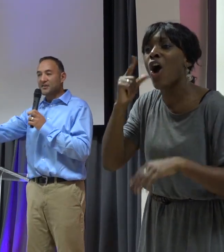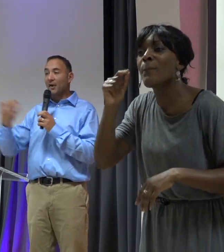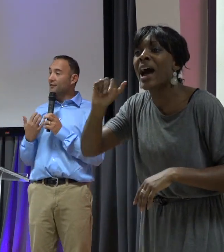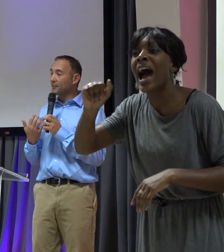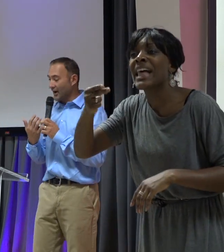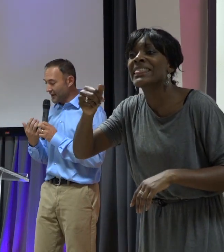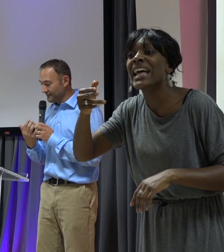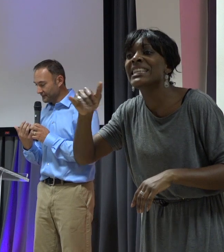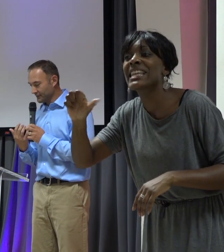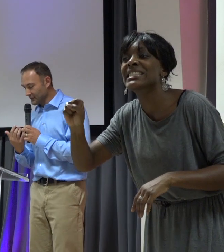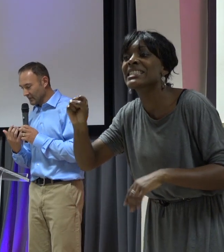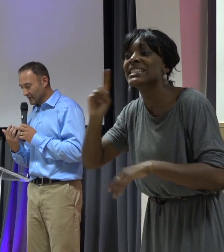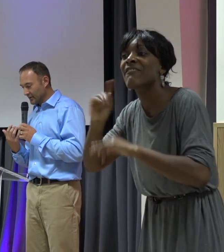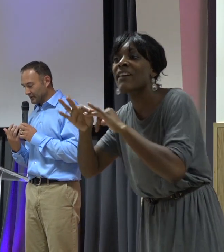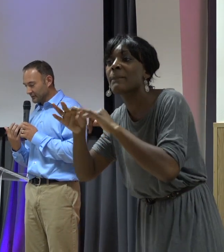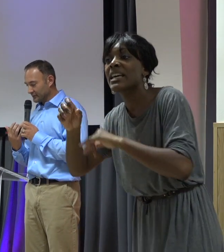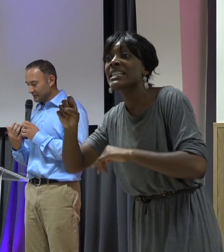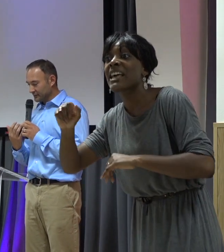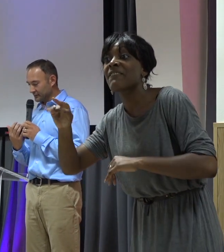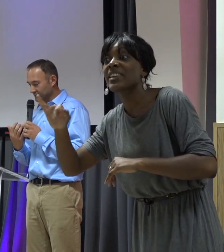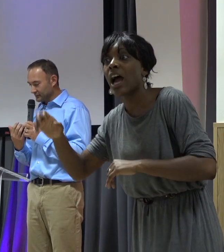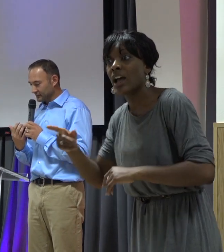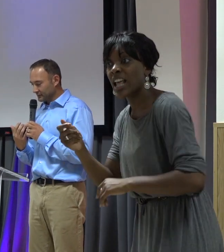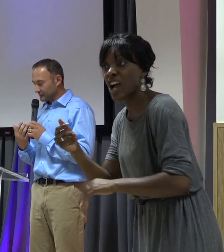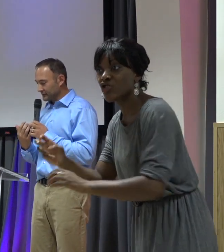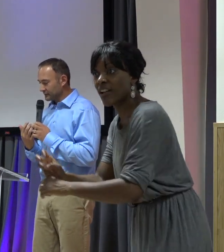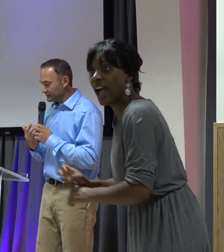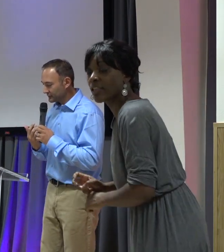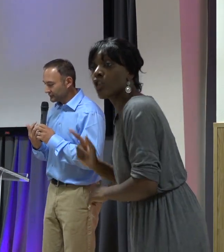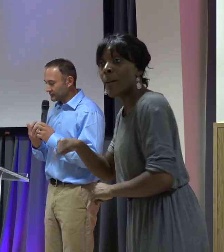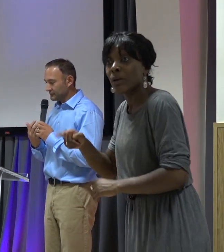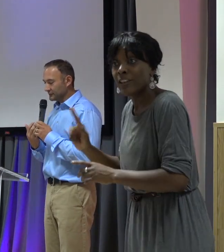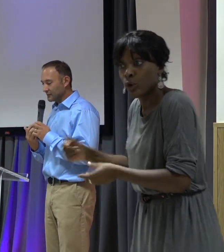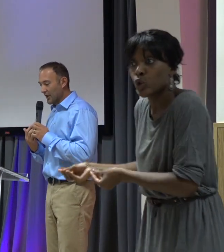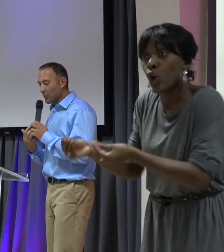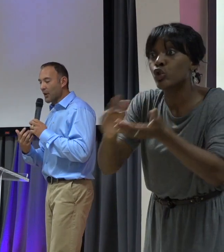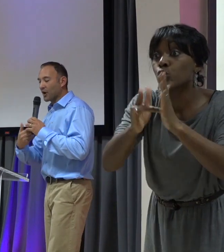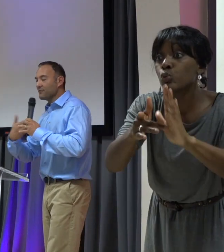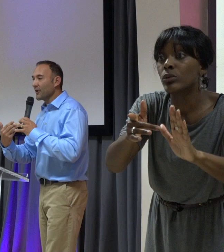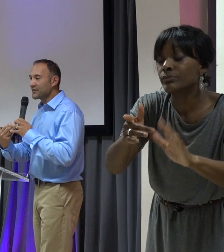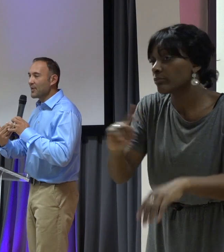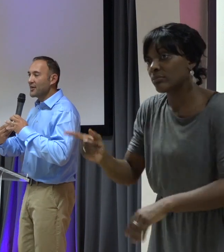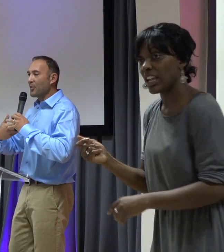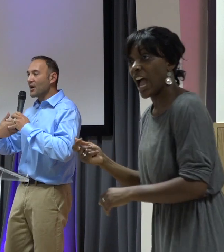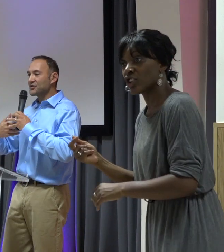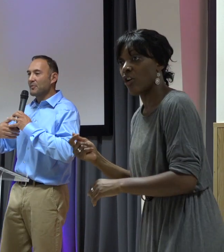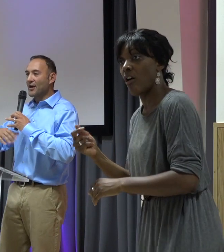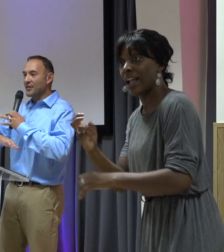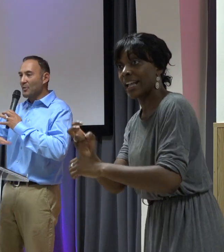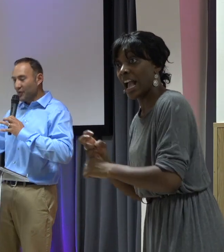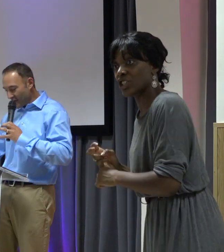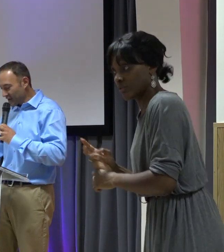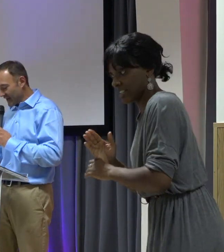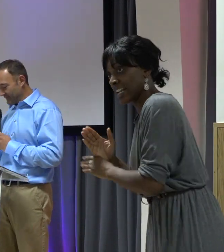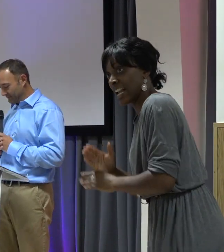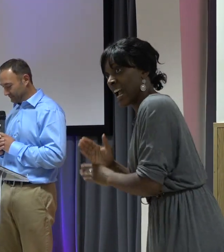back some money from God, ils ont caché ou retenu de l'argent en fait de Dieu. and when they were confronted by the apostles about it, they